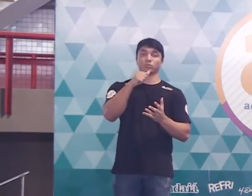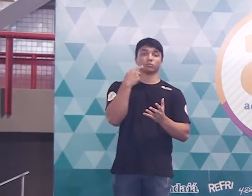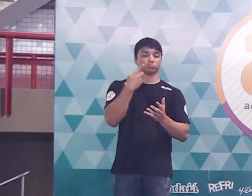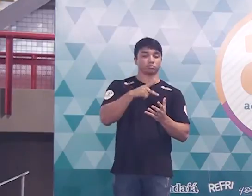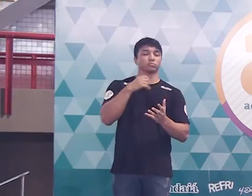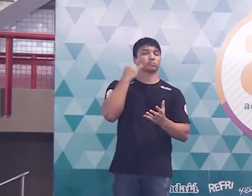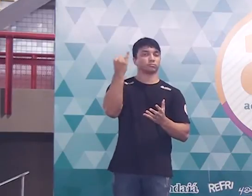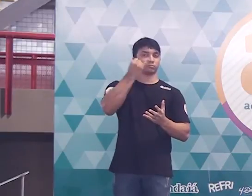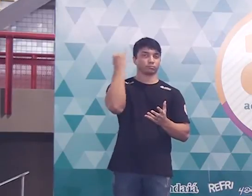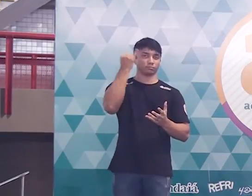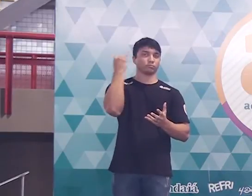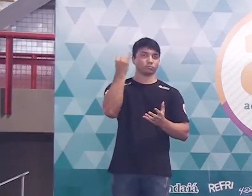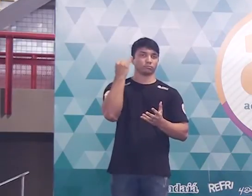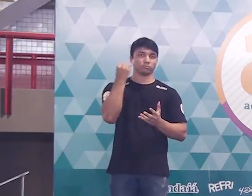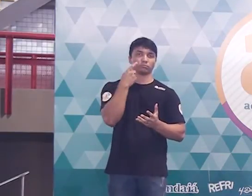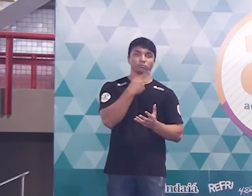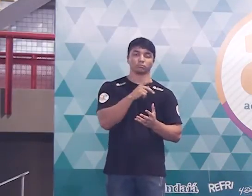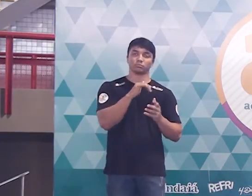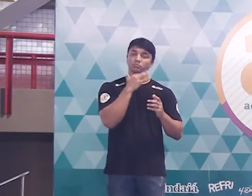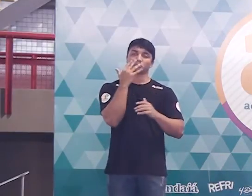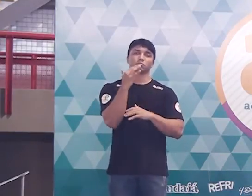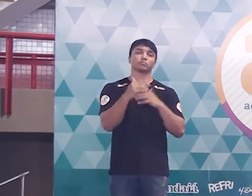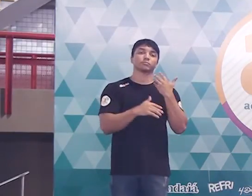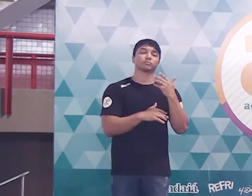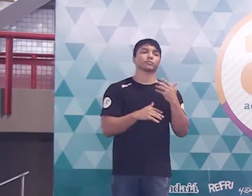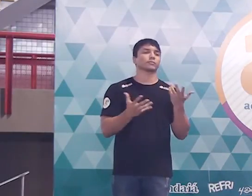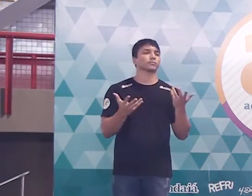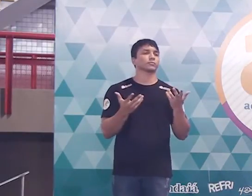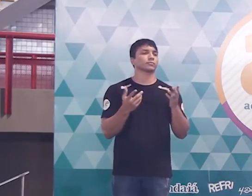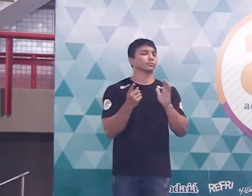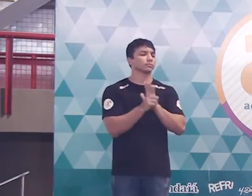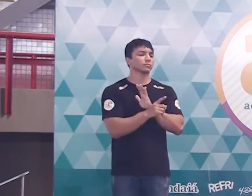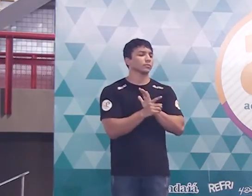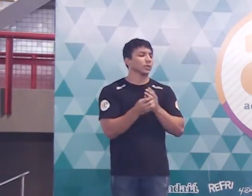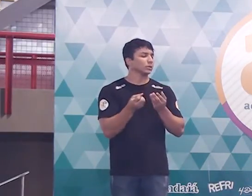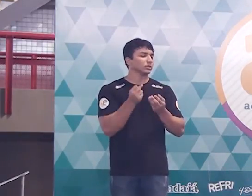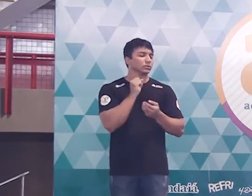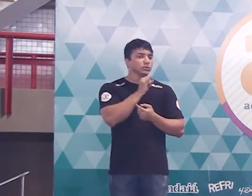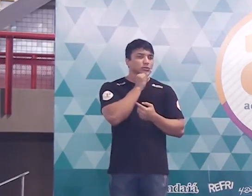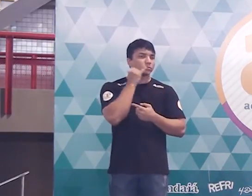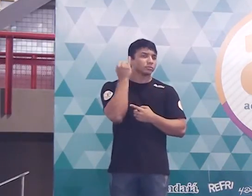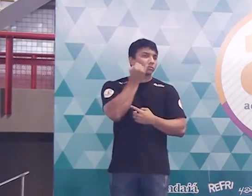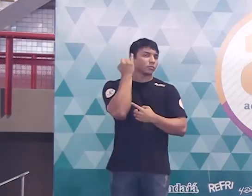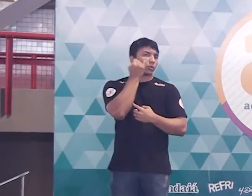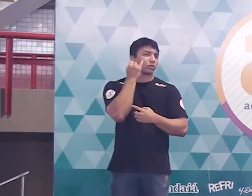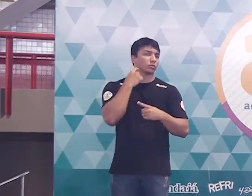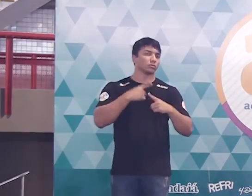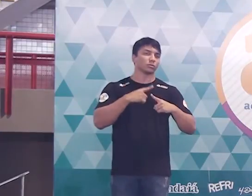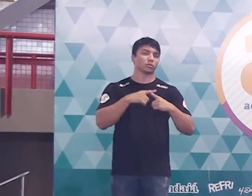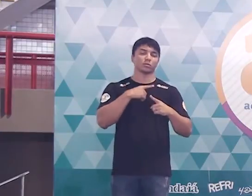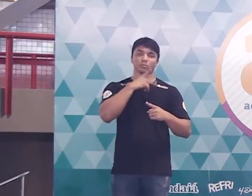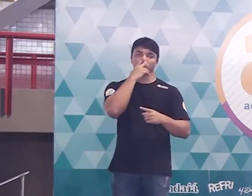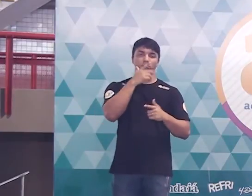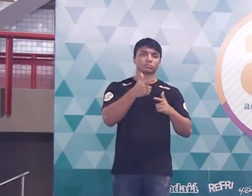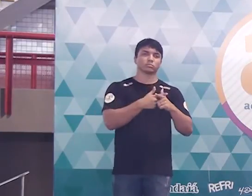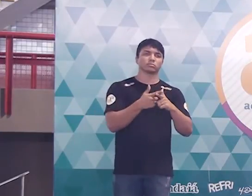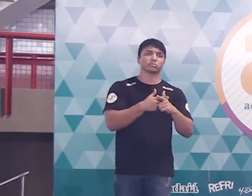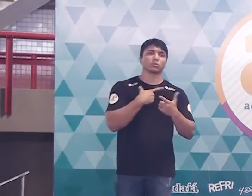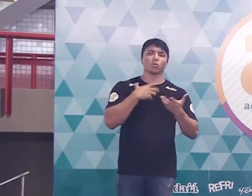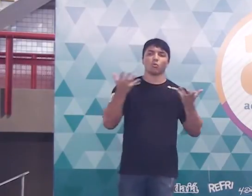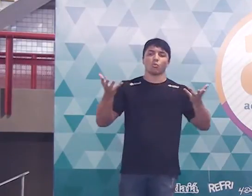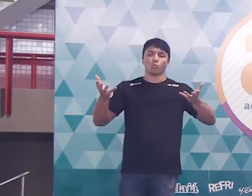ecológica gigante. Aí tu diz, Lázaro, se o efeito estufa é importante, por que que a gente fala